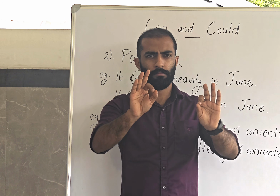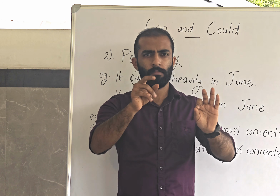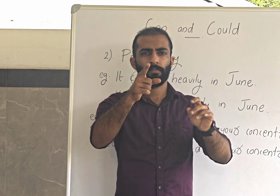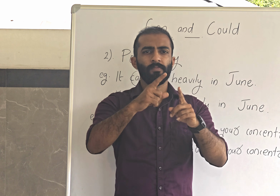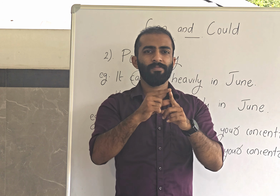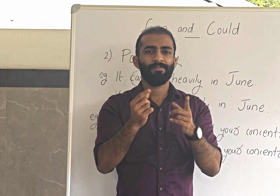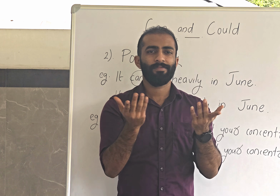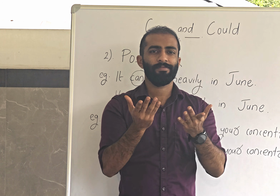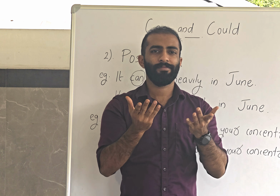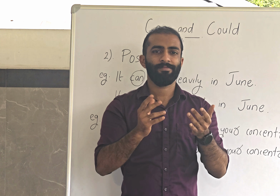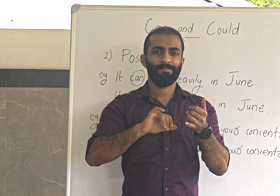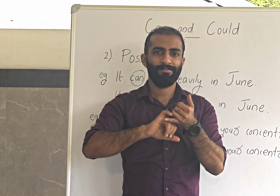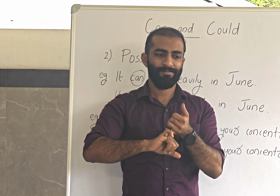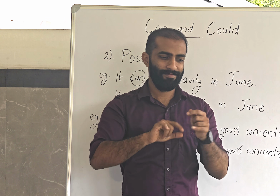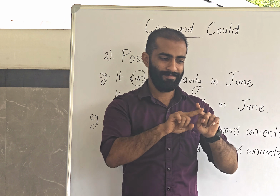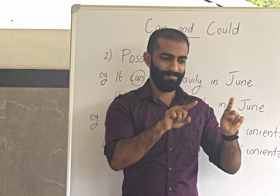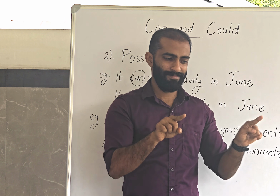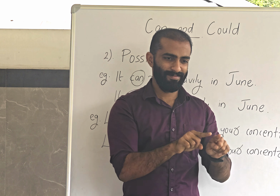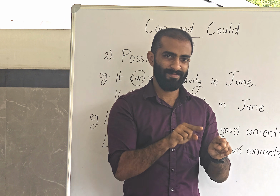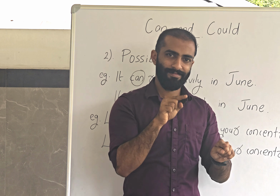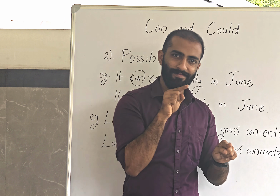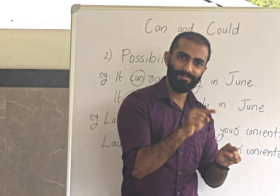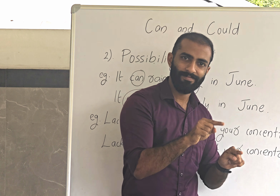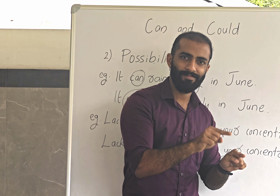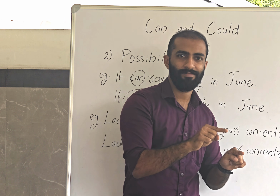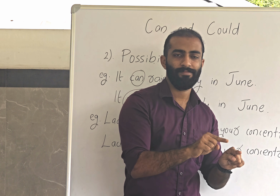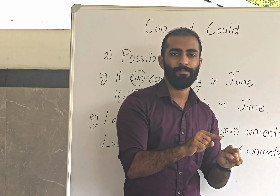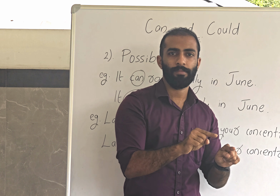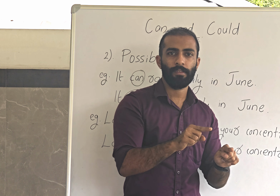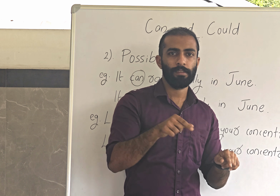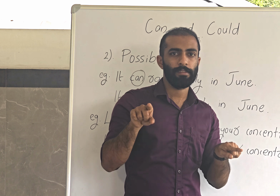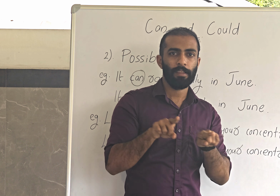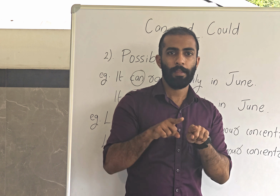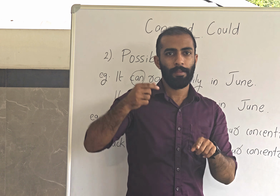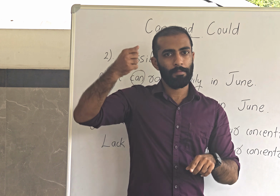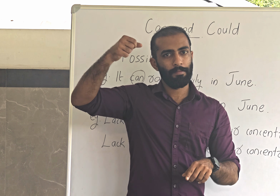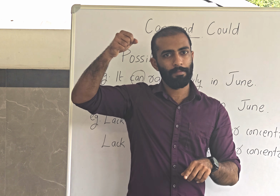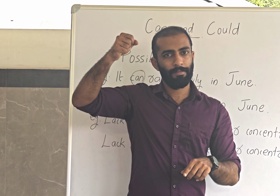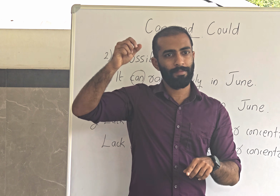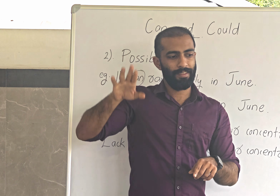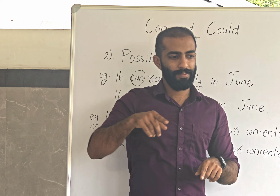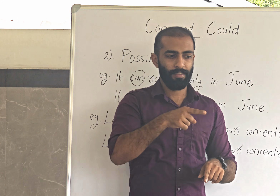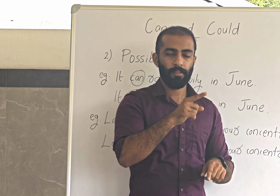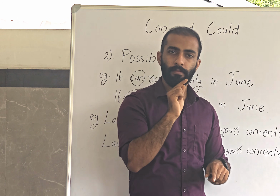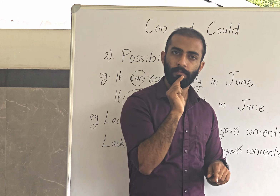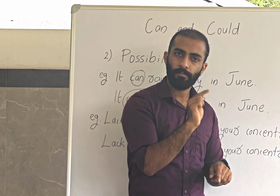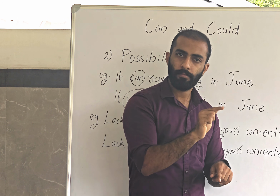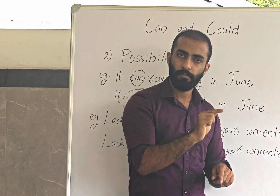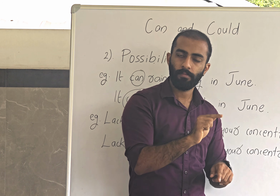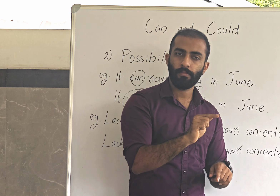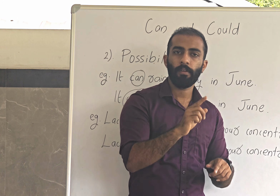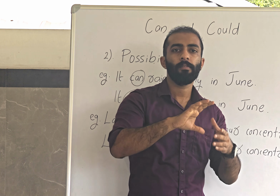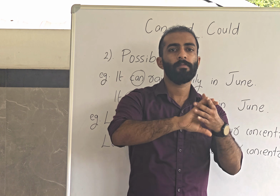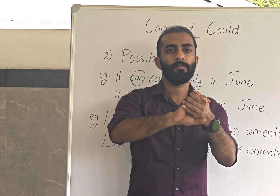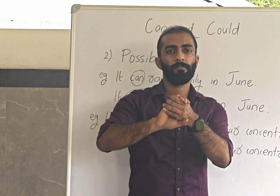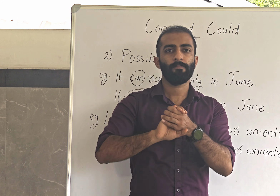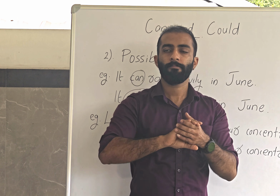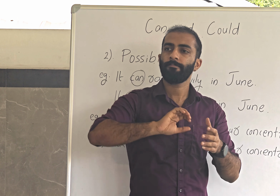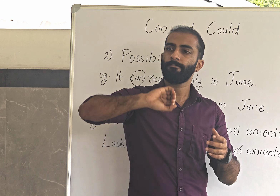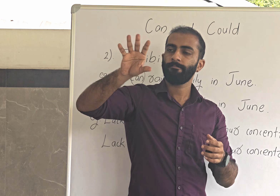ഇഷ്ടപ്പെട്ടെങ്കിൽ നിങ്ങൾക്ക് ചാനൽ സബ്സ്ക്രൈബ് ചെയ്യാൻ കഴിയും. അതേപോലെ തന്നെ ബെല്ലൈക്കൺ അമർത്തുക. നിങ്ങളുടെ കൂട്ടുകാർക്ക് ഈ വീഡിയോ ഷെയർ